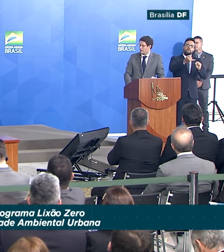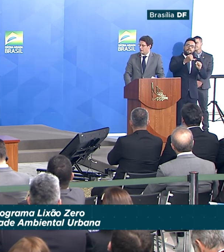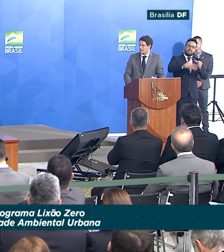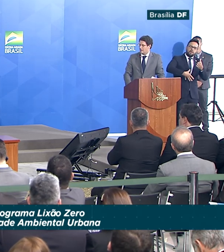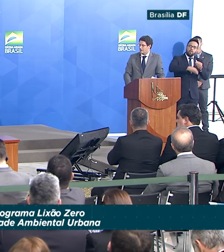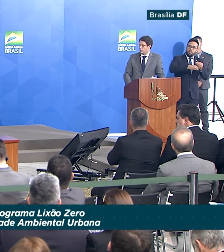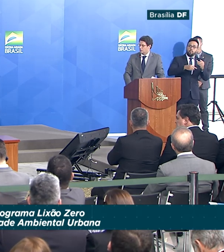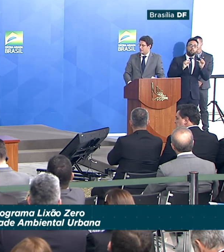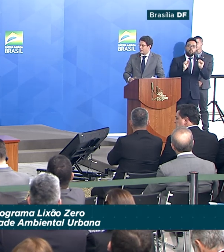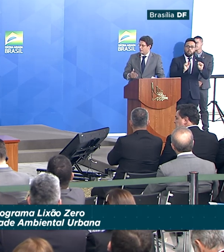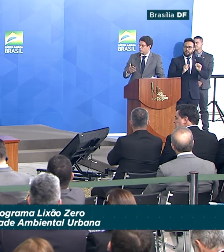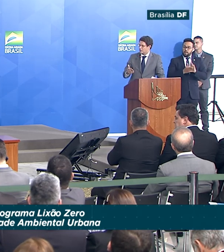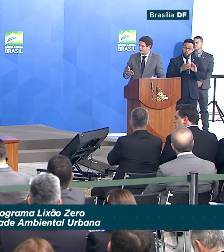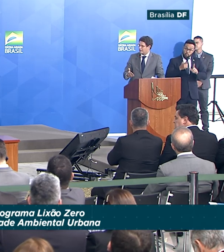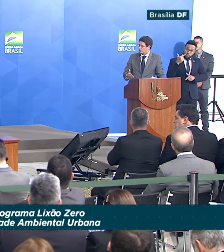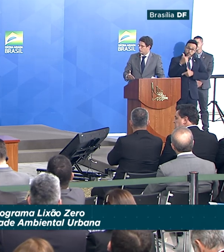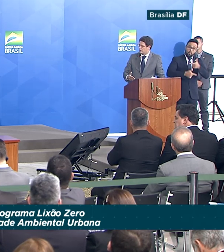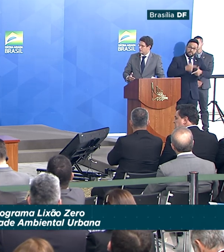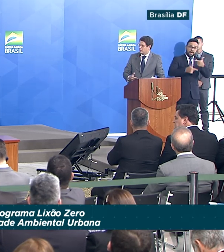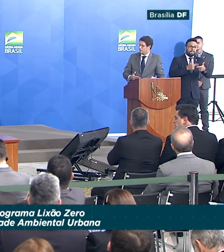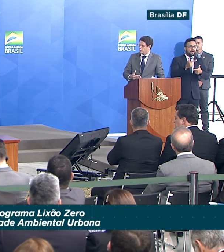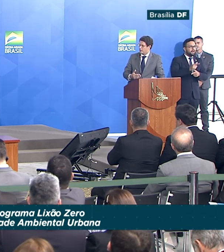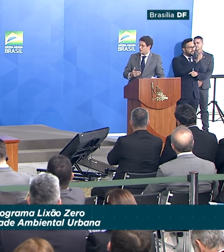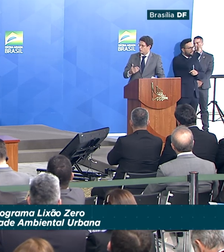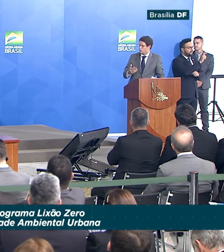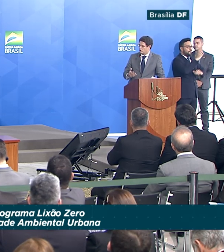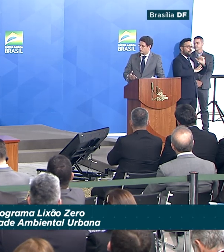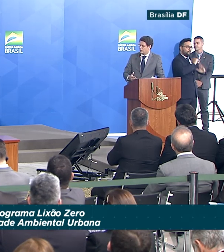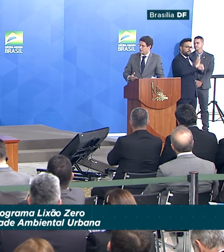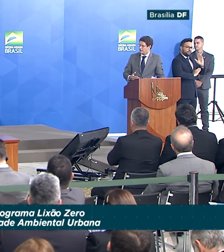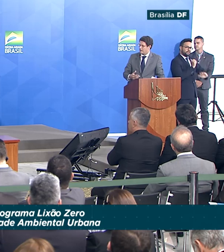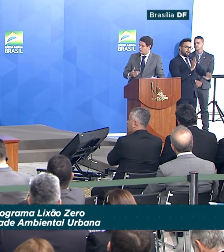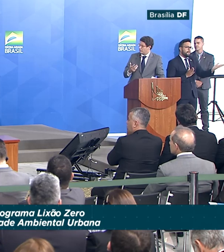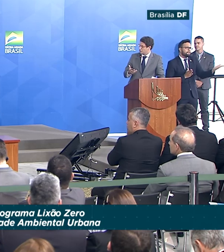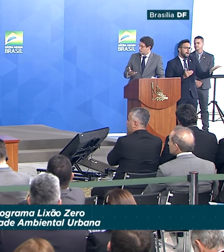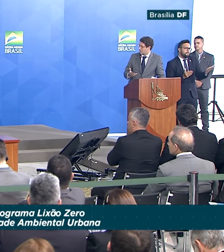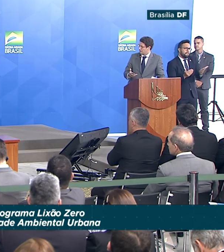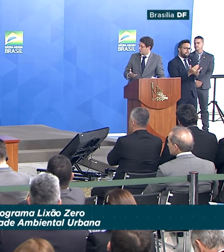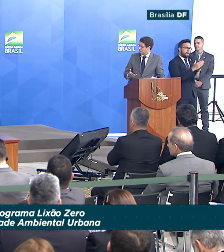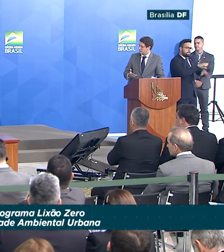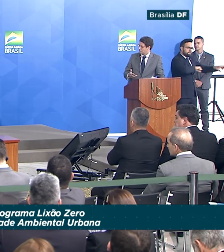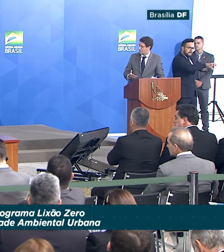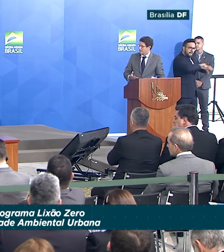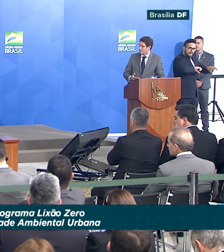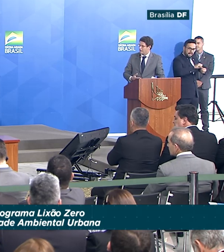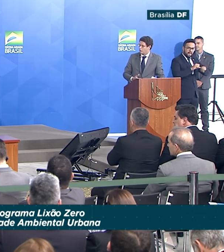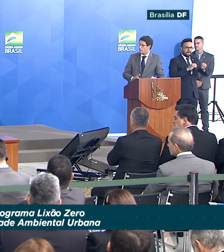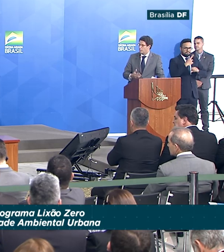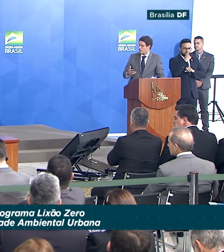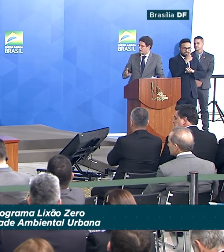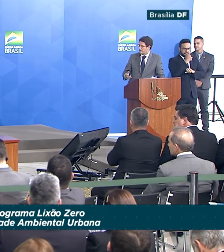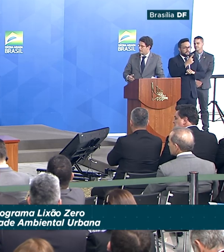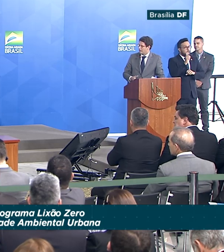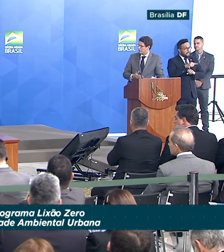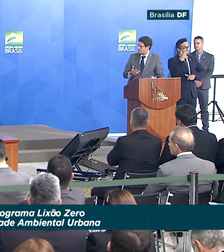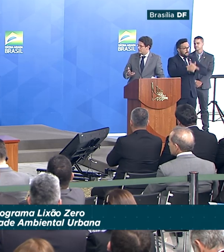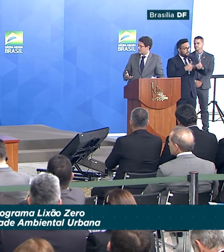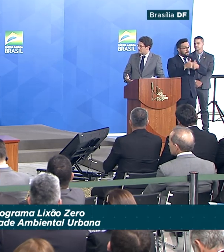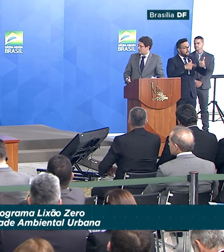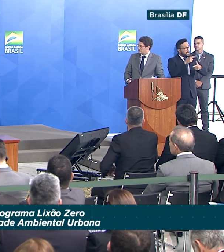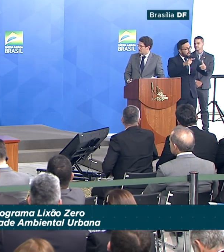é? O trabalho dos catadores no país como o nosso, em que é uma fonte de renda importante, ele compõe